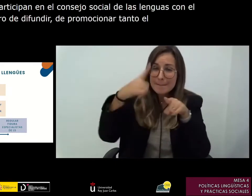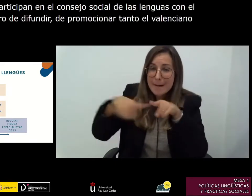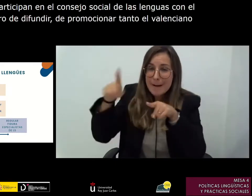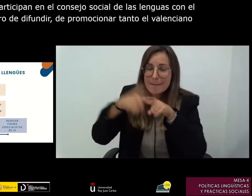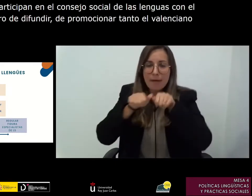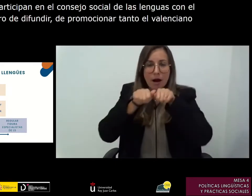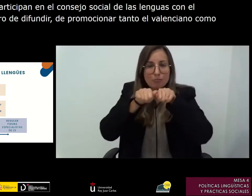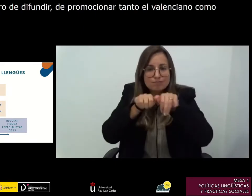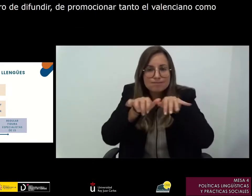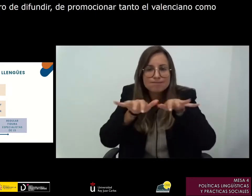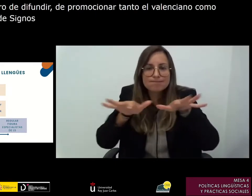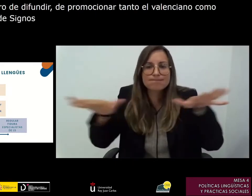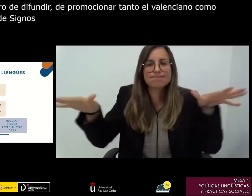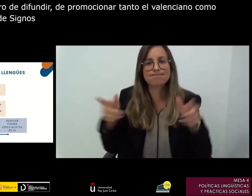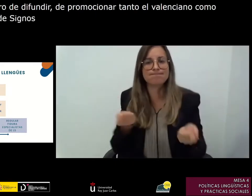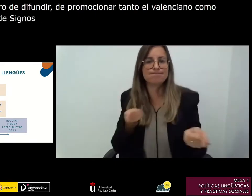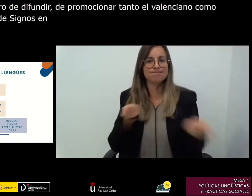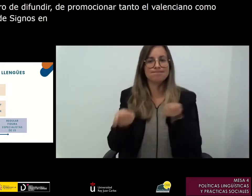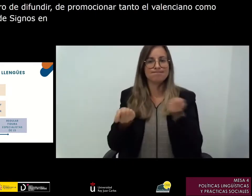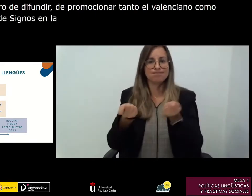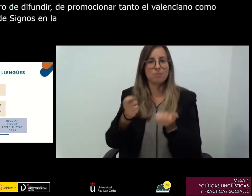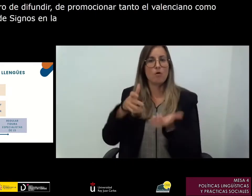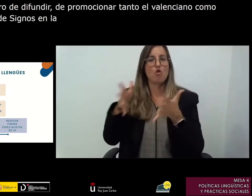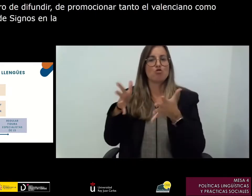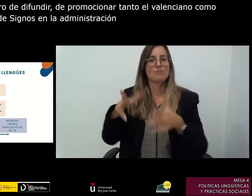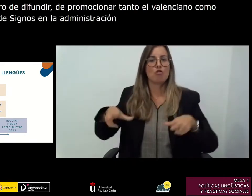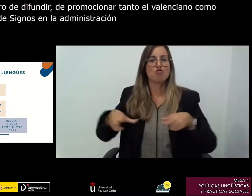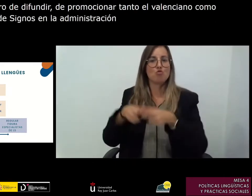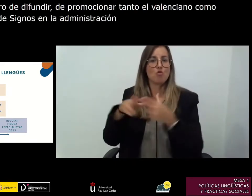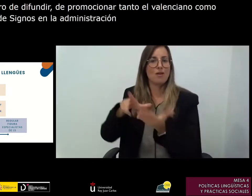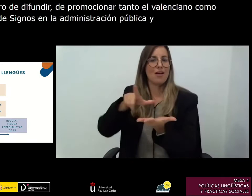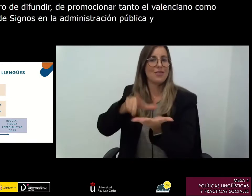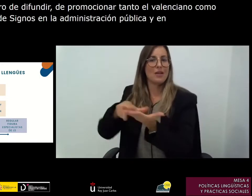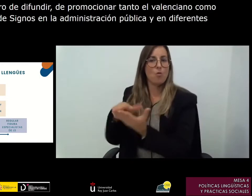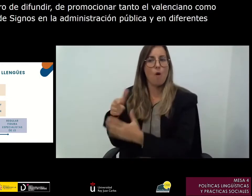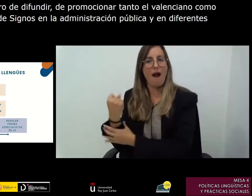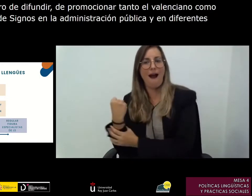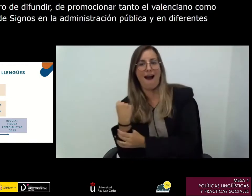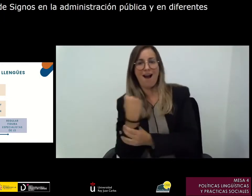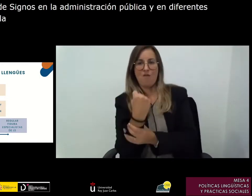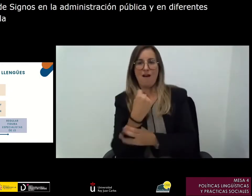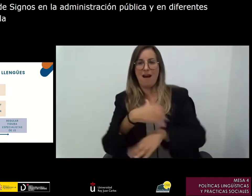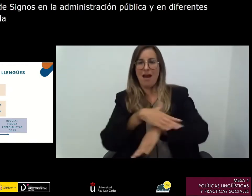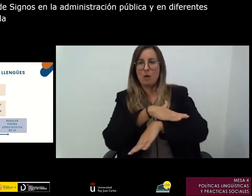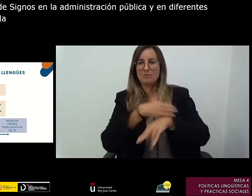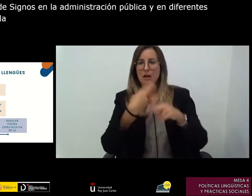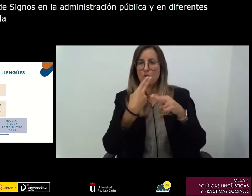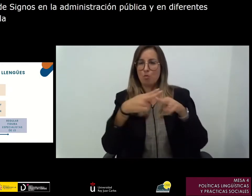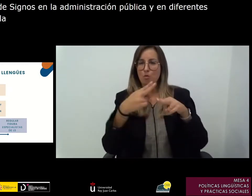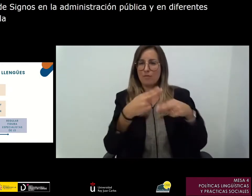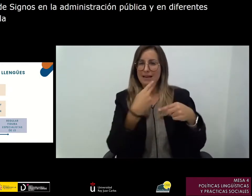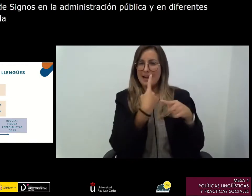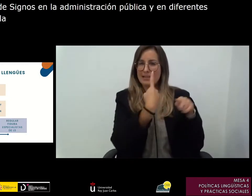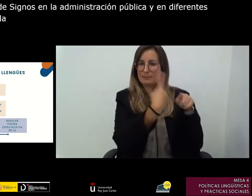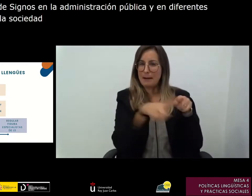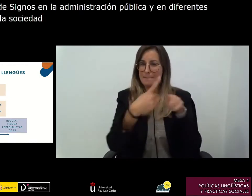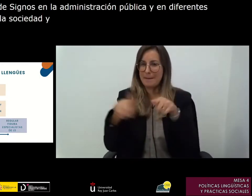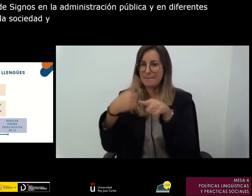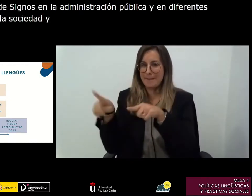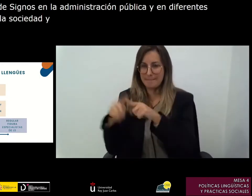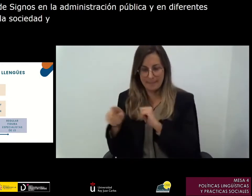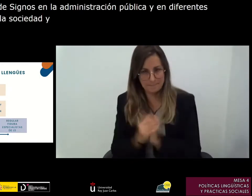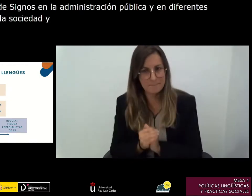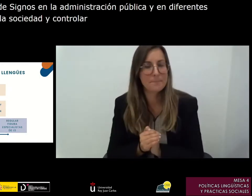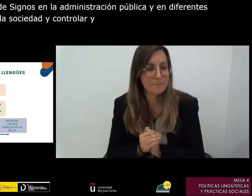de signos en la administración pública y en diferentes ámbitos de la sociedad y controlar y coordinar